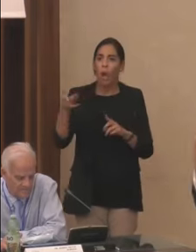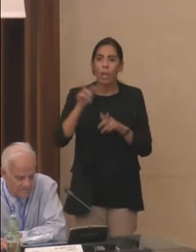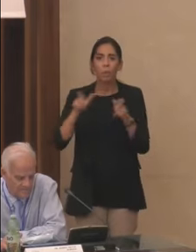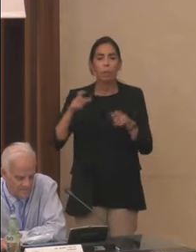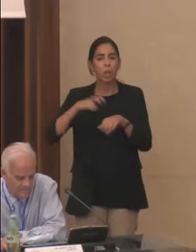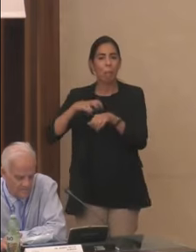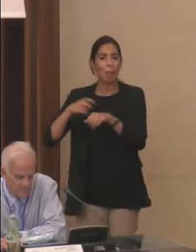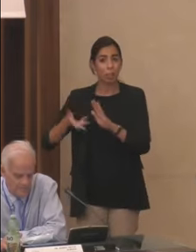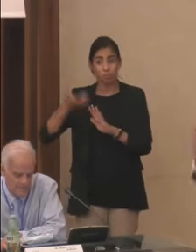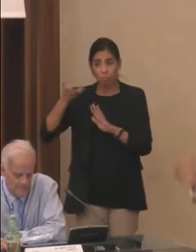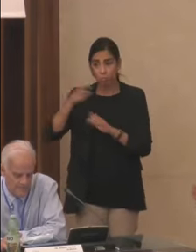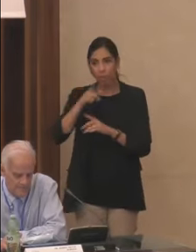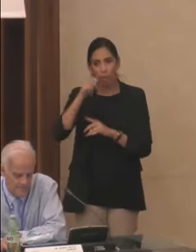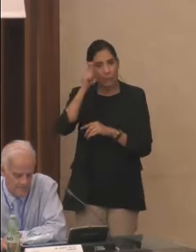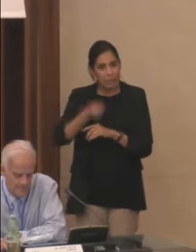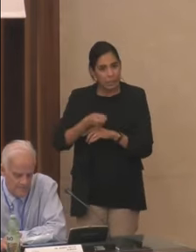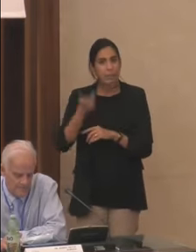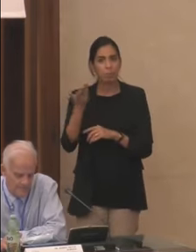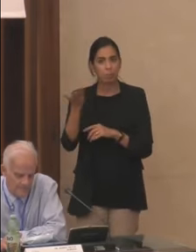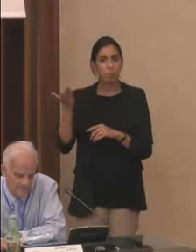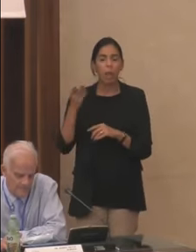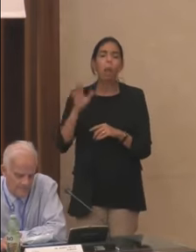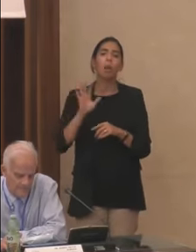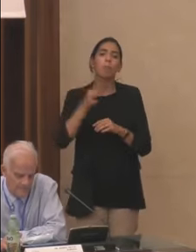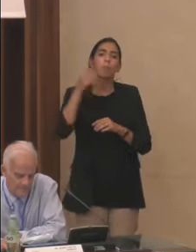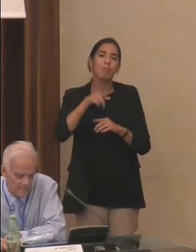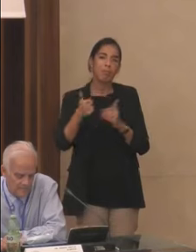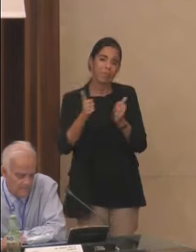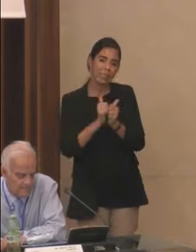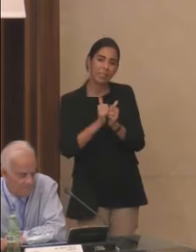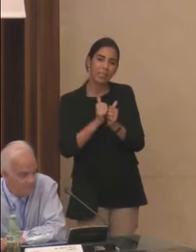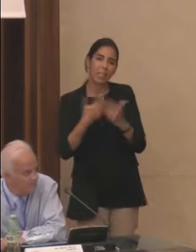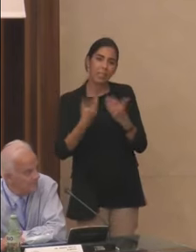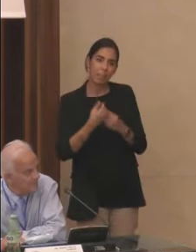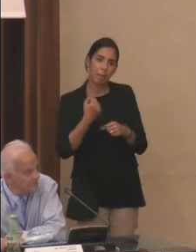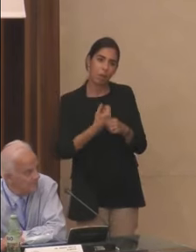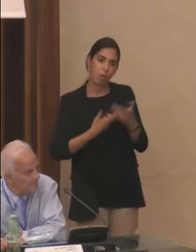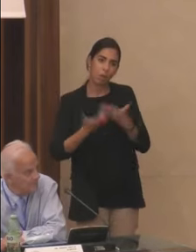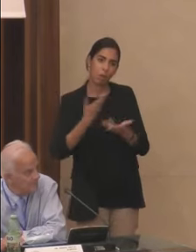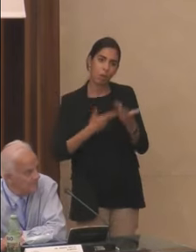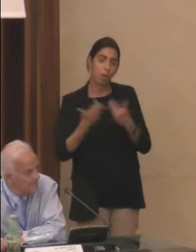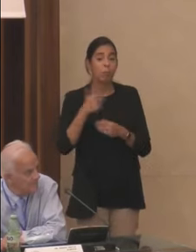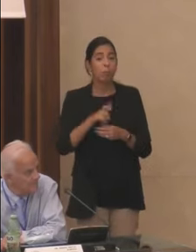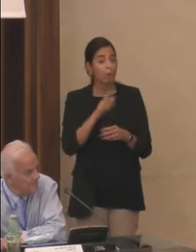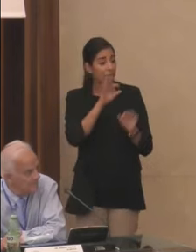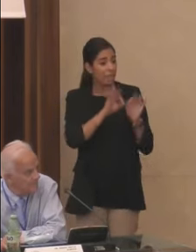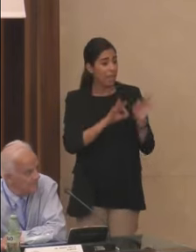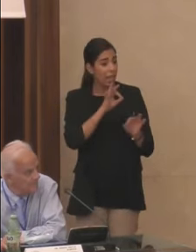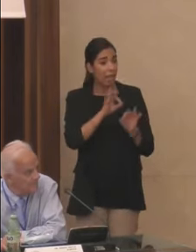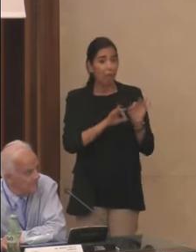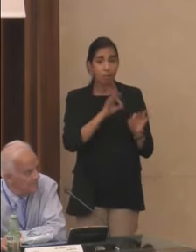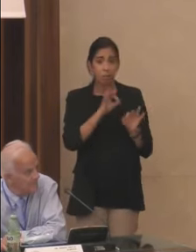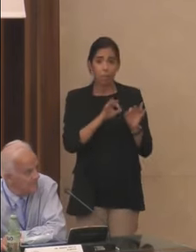che voi stimate, Hector Carvalho, eccetera, accanto. Perché la terapia che lui vedrà